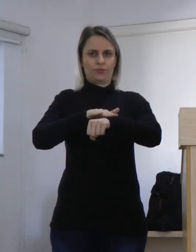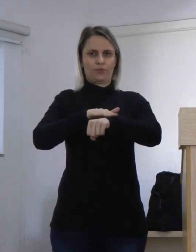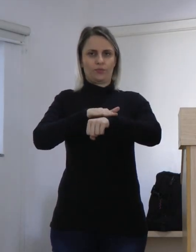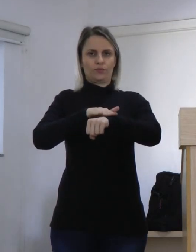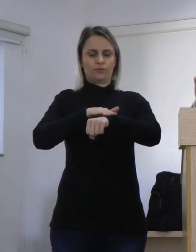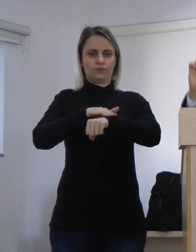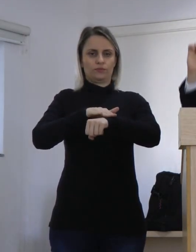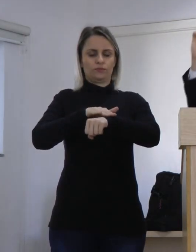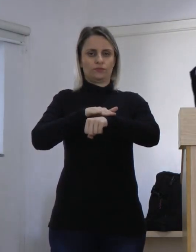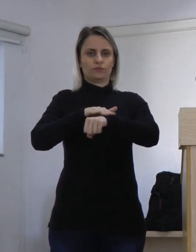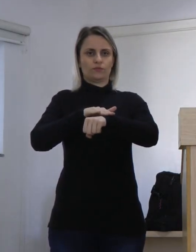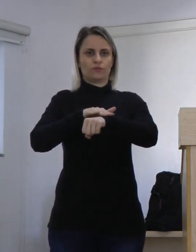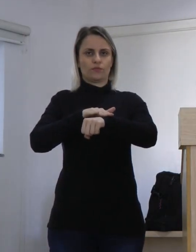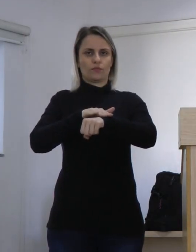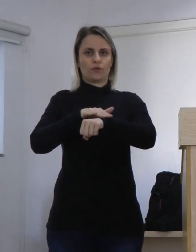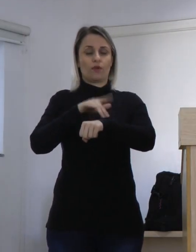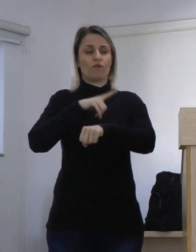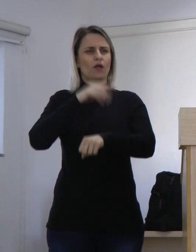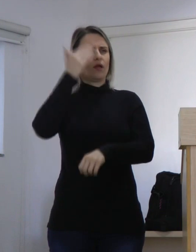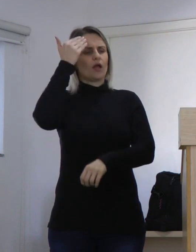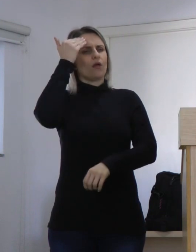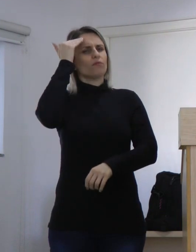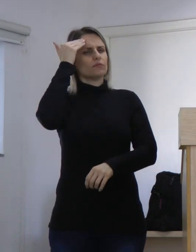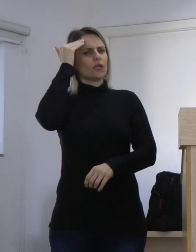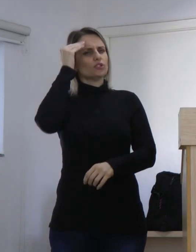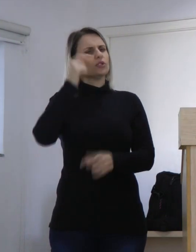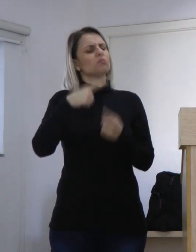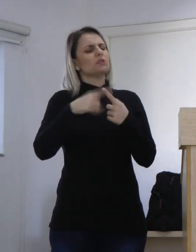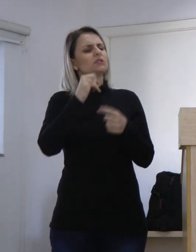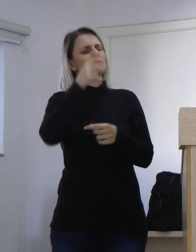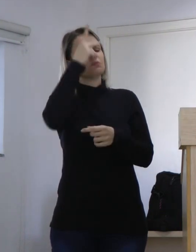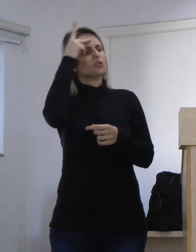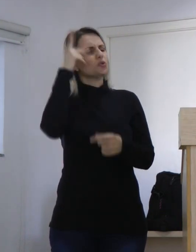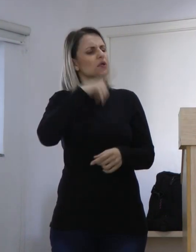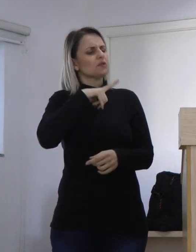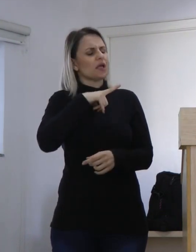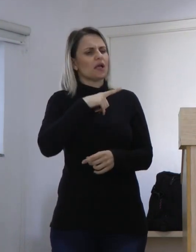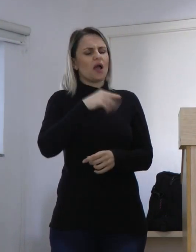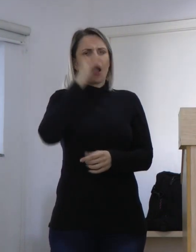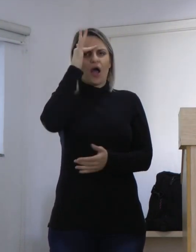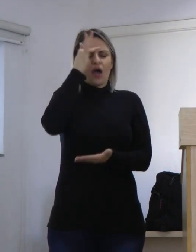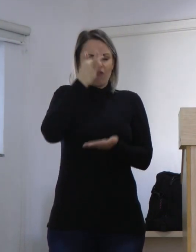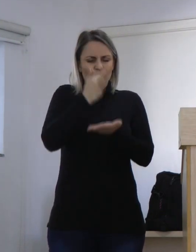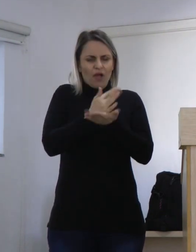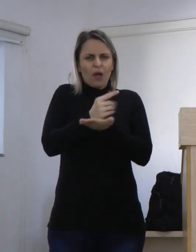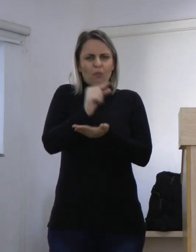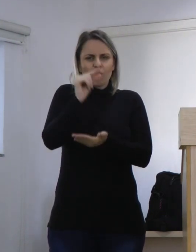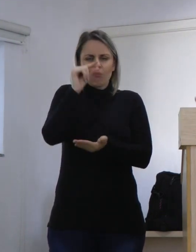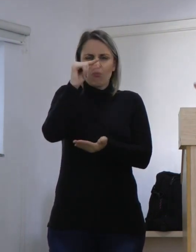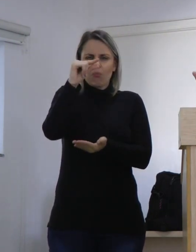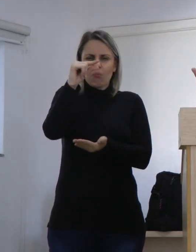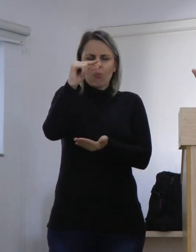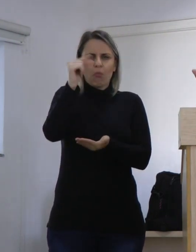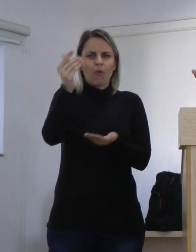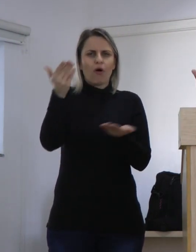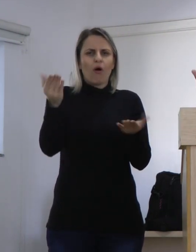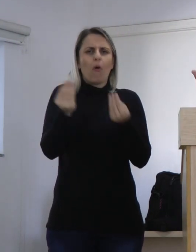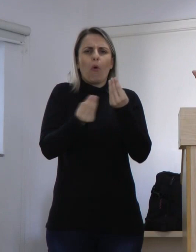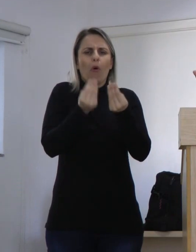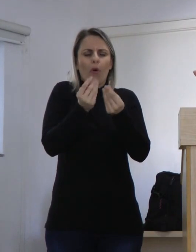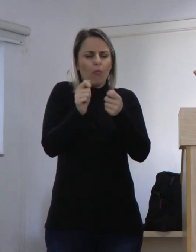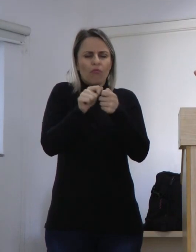perfeitamente. O problema é que minha fé é menor do que um grão de mostarda. Como é que a gente faz para fortalecer a fé?